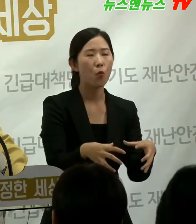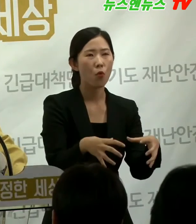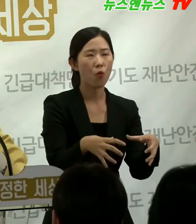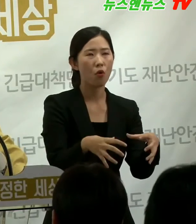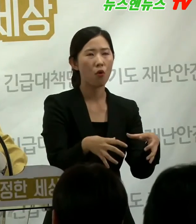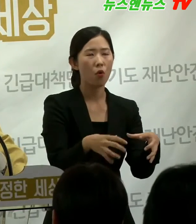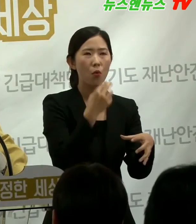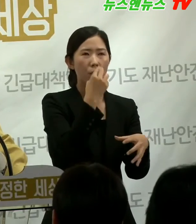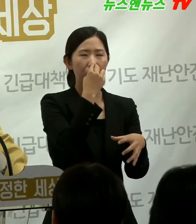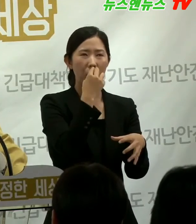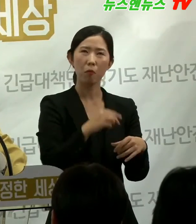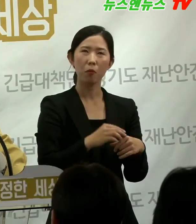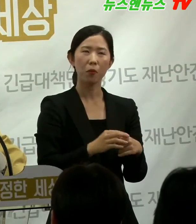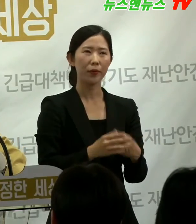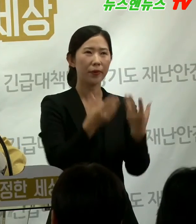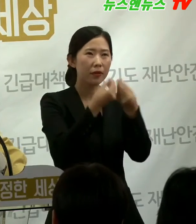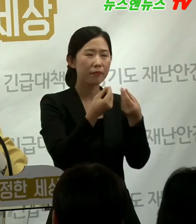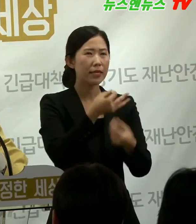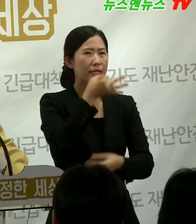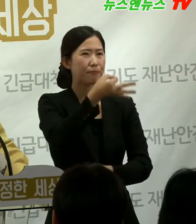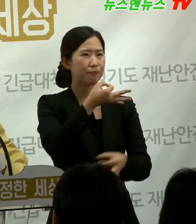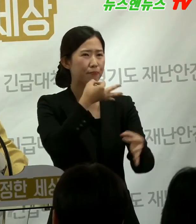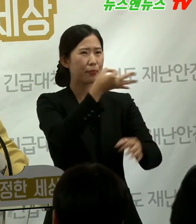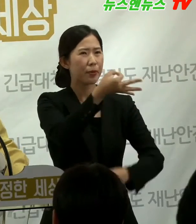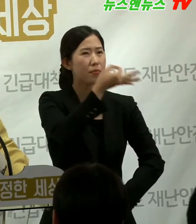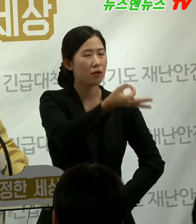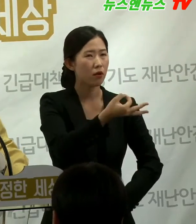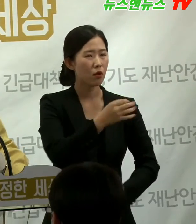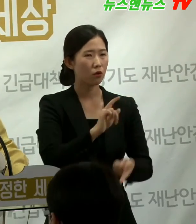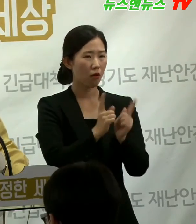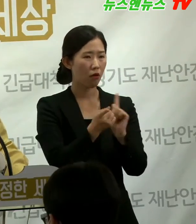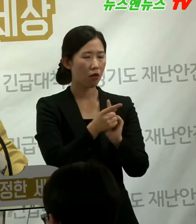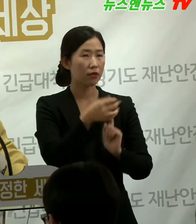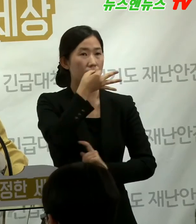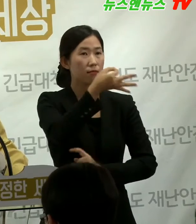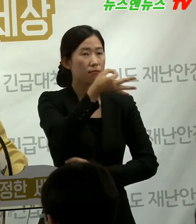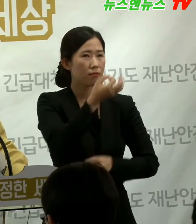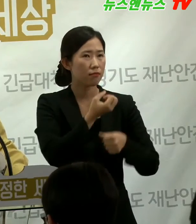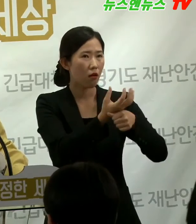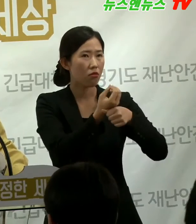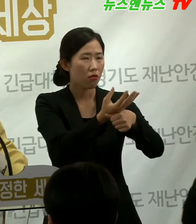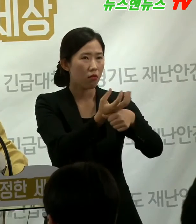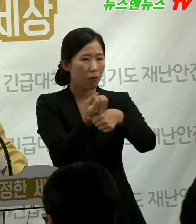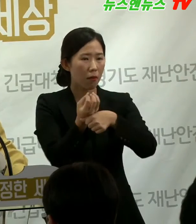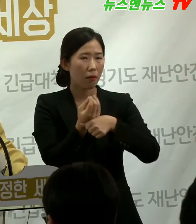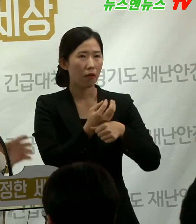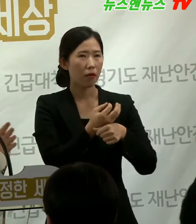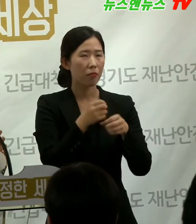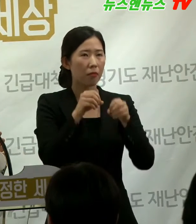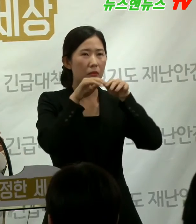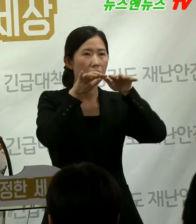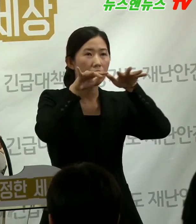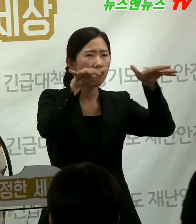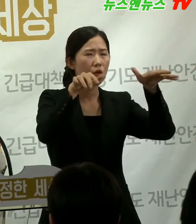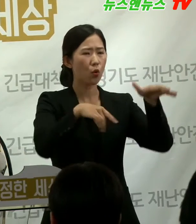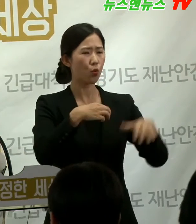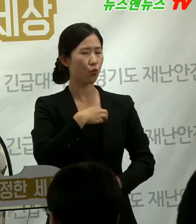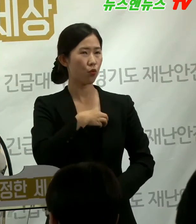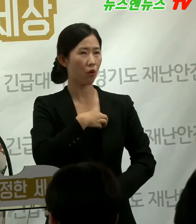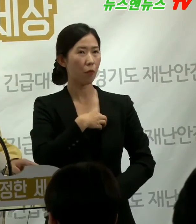말하면 좀 침이 튀고 이렇게 서로에게 전달될 수 있는 업종 중에서도 좀 이렇게 위험성이 큰